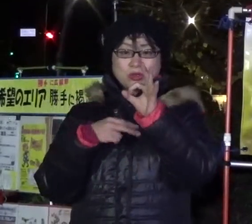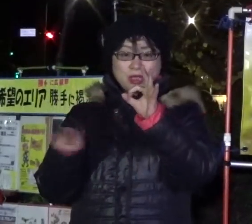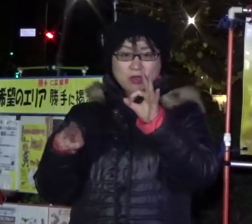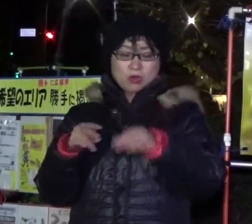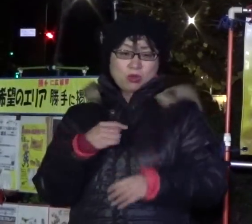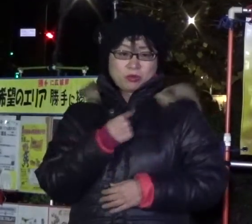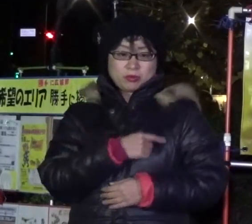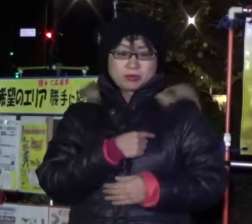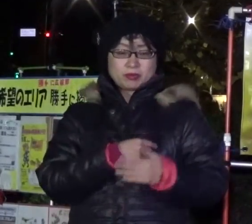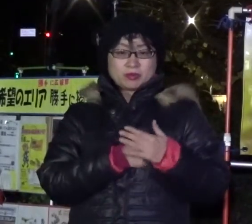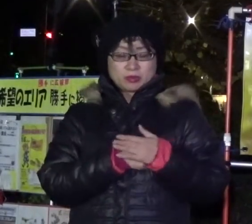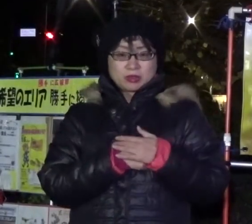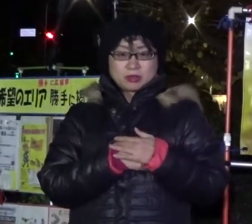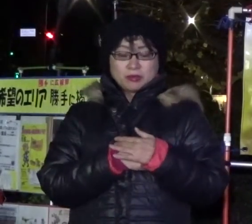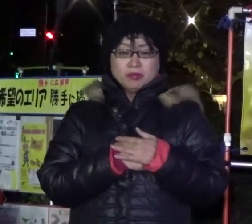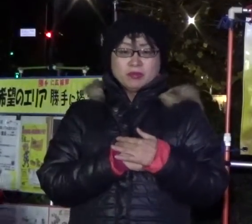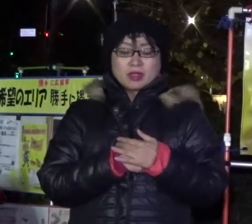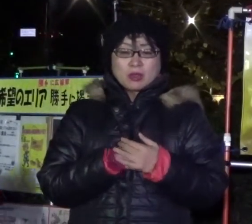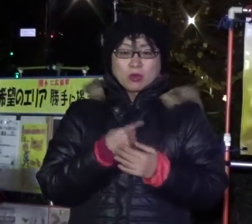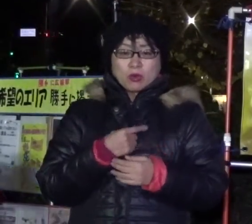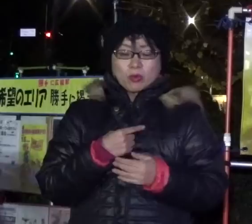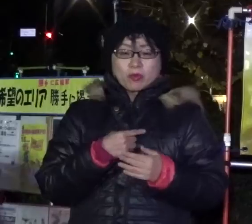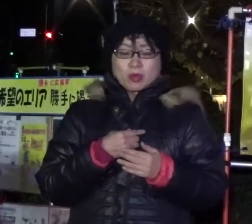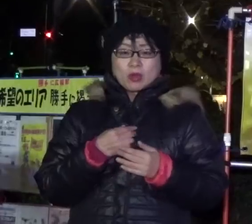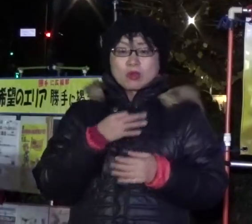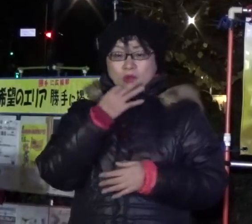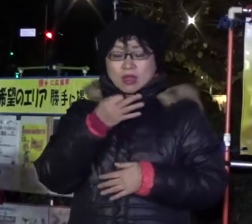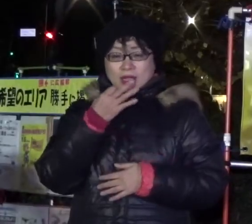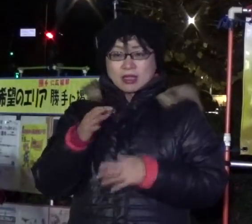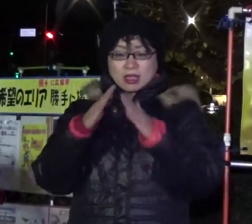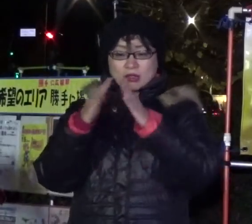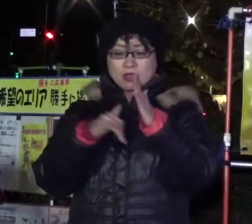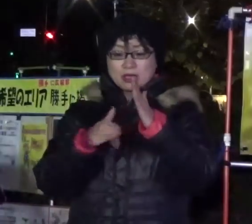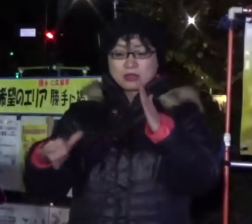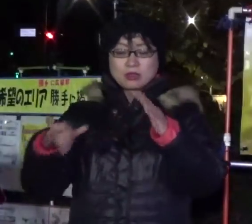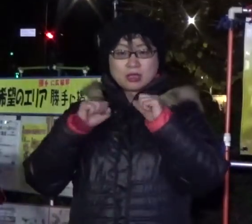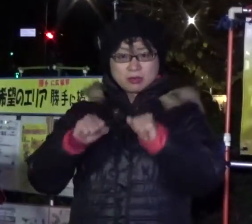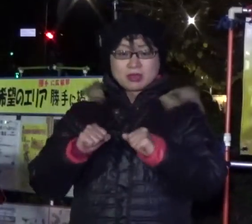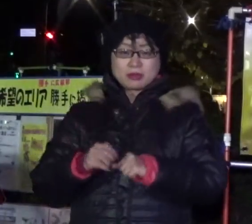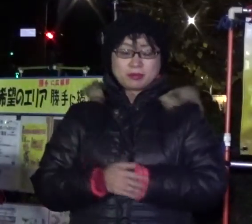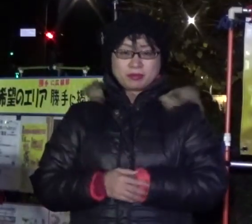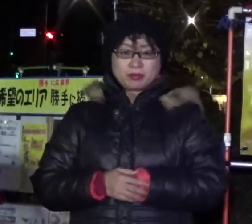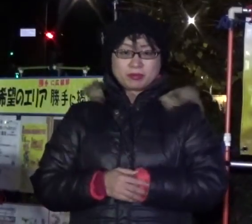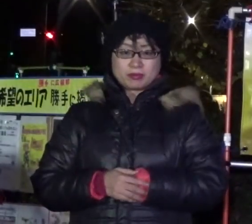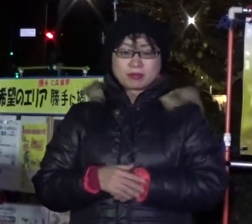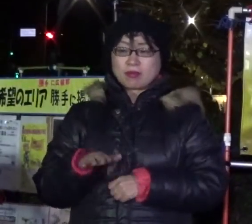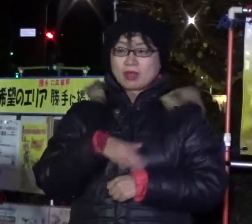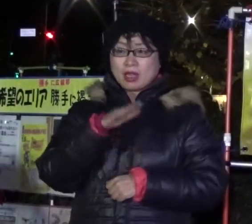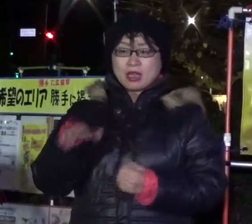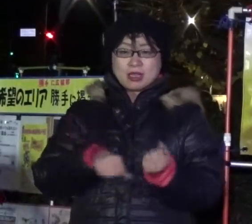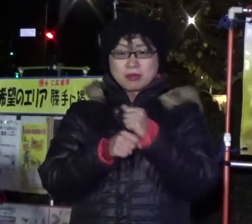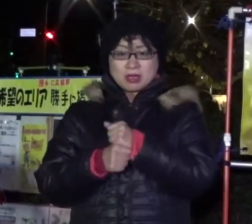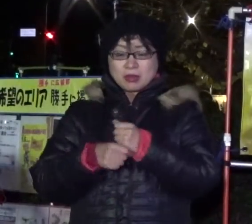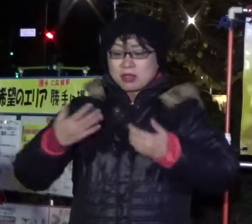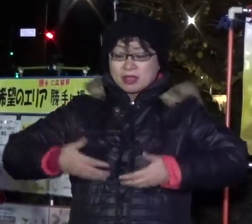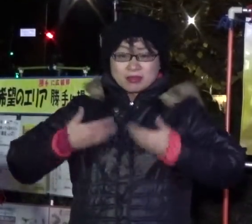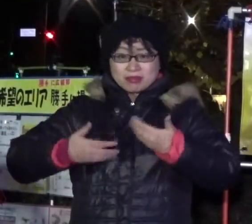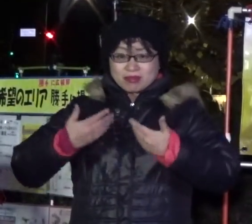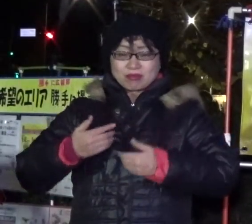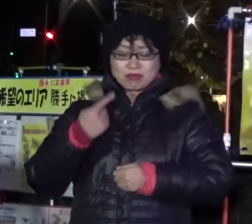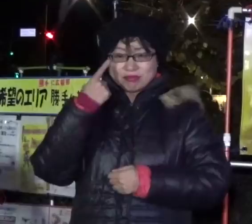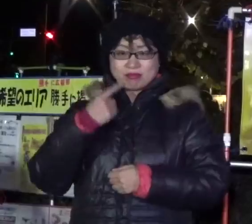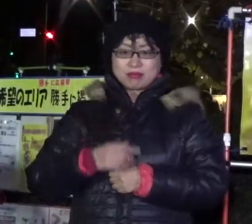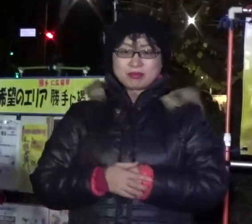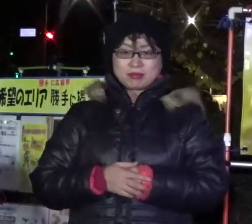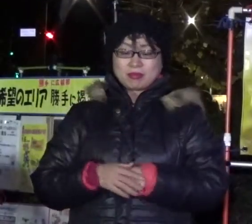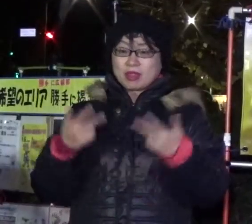げている家族がいます。で今日私ここに立ってね、改めて感動してるんですよ。いや毎週毎週、